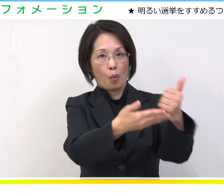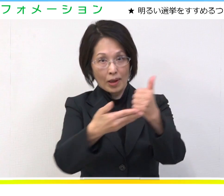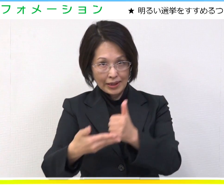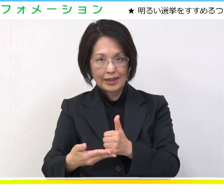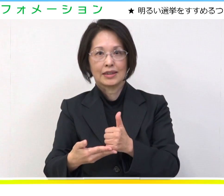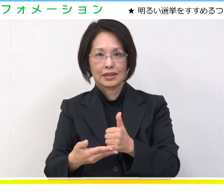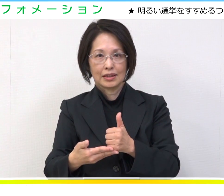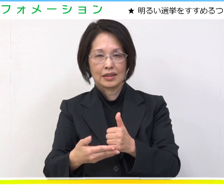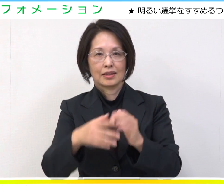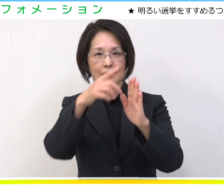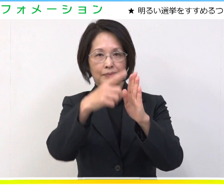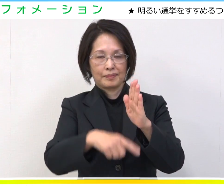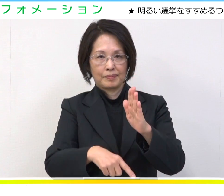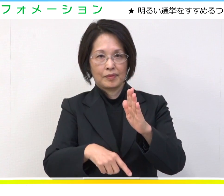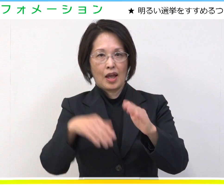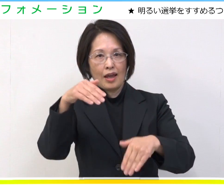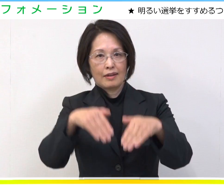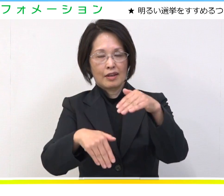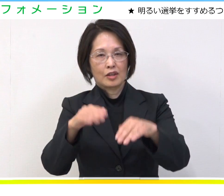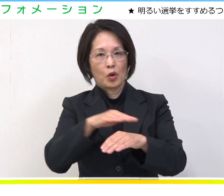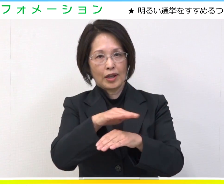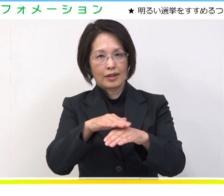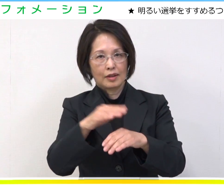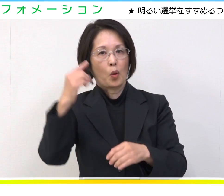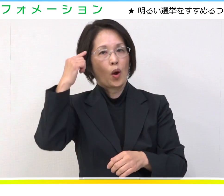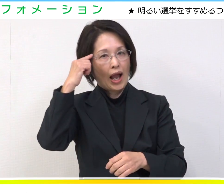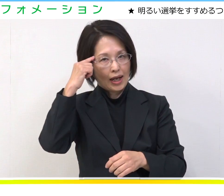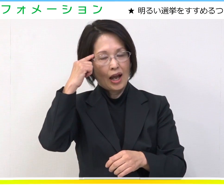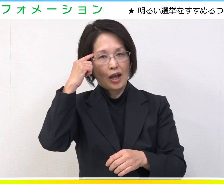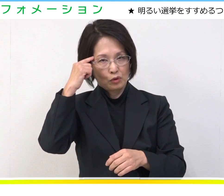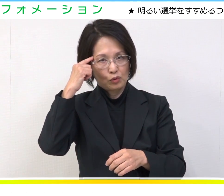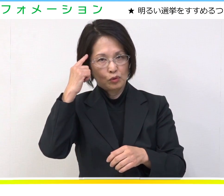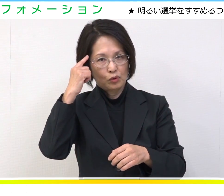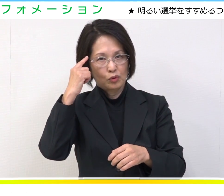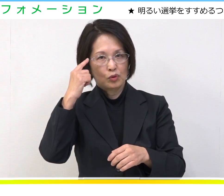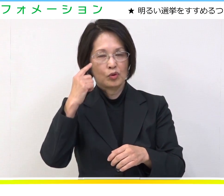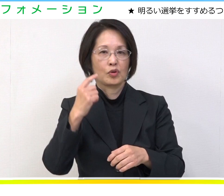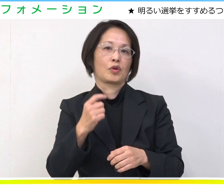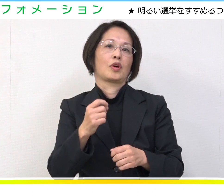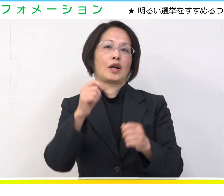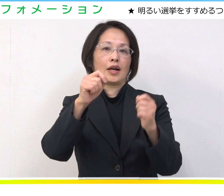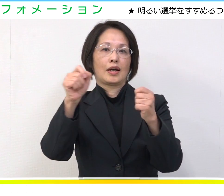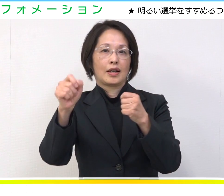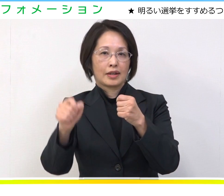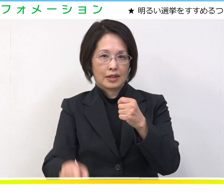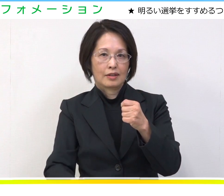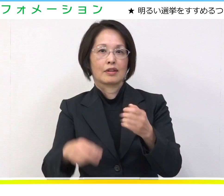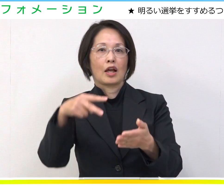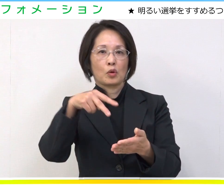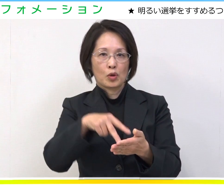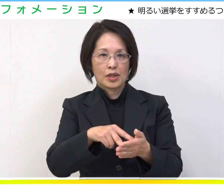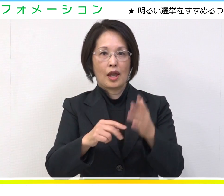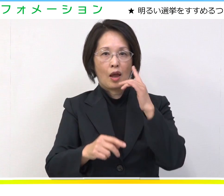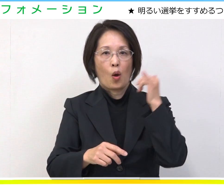考えるキャスターとして親としてをテーマにお話いただきます